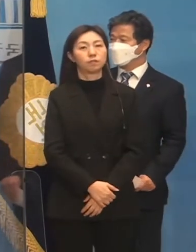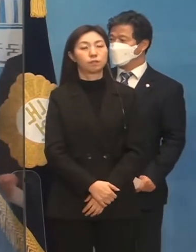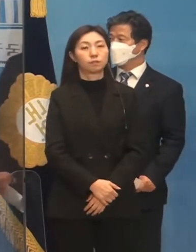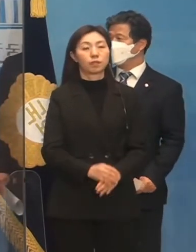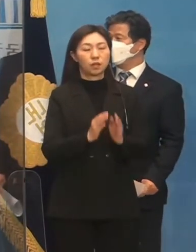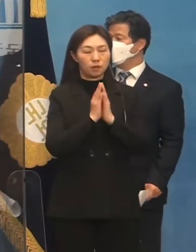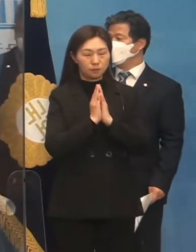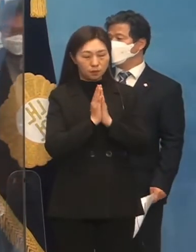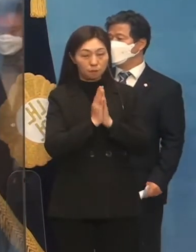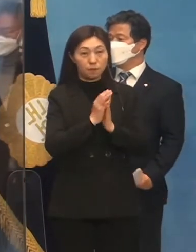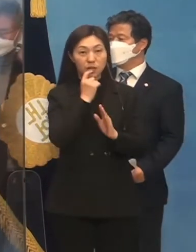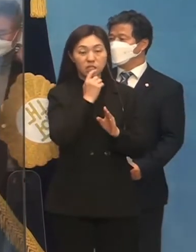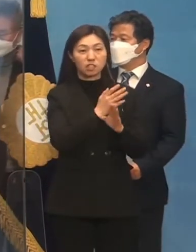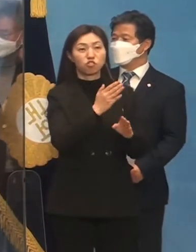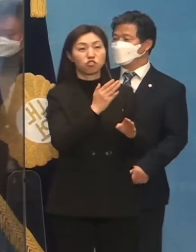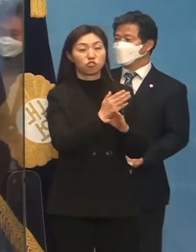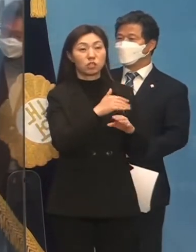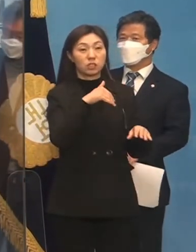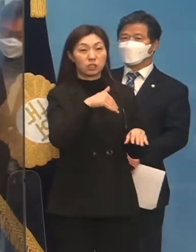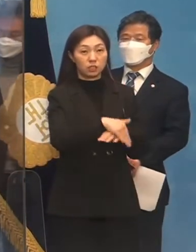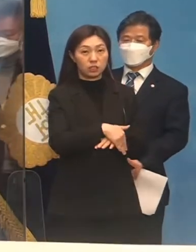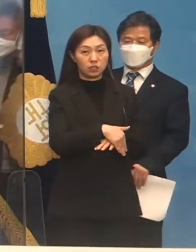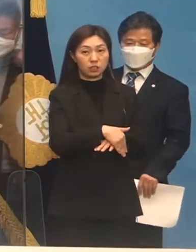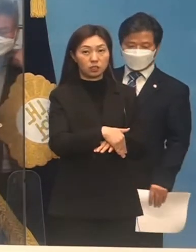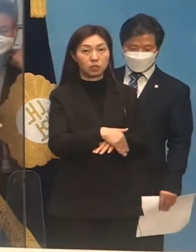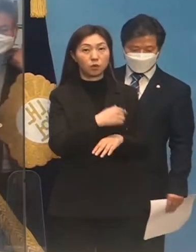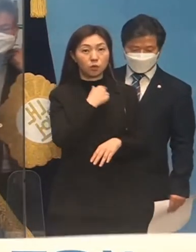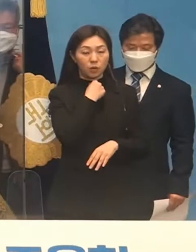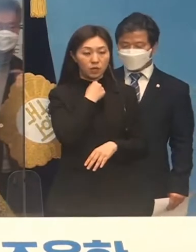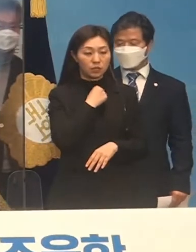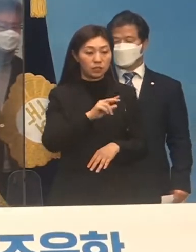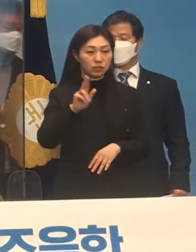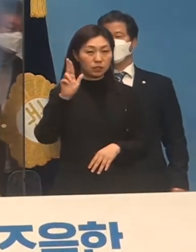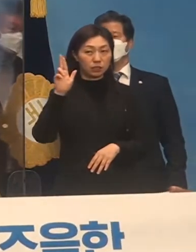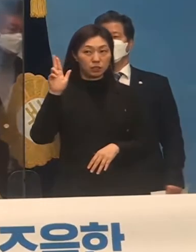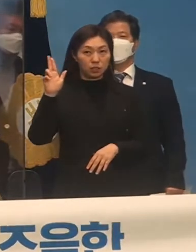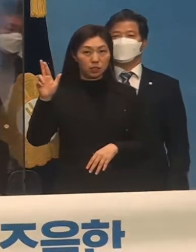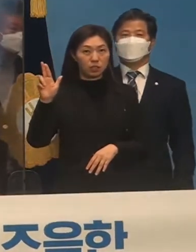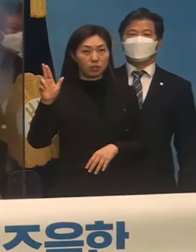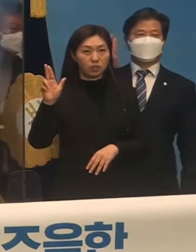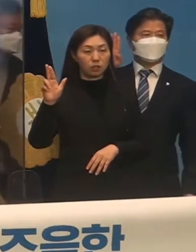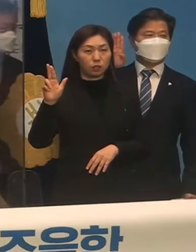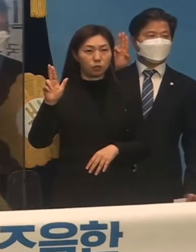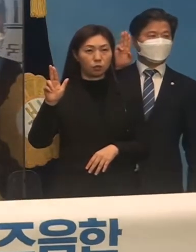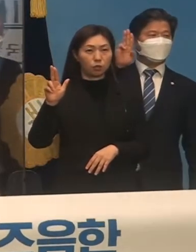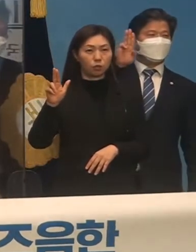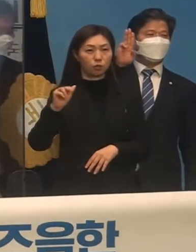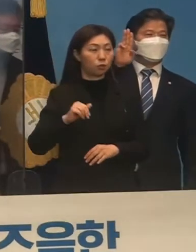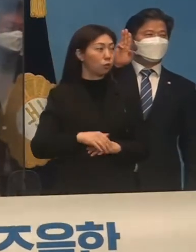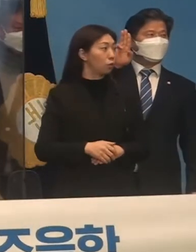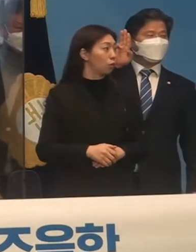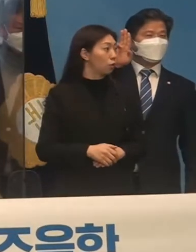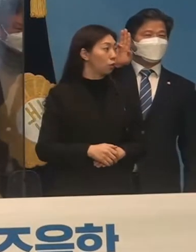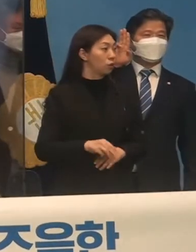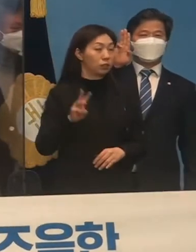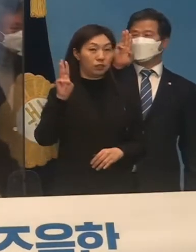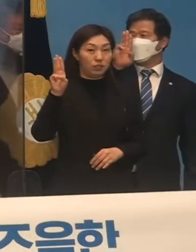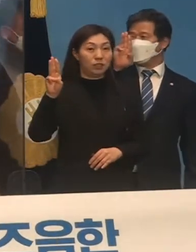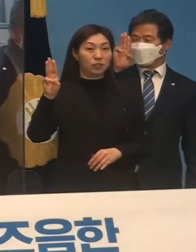미얀마 민주주의를 상징하는 이 세 손가락 경례로 오늘 기자회견을 마무리하도록 하겠습니다. 다들 앞으로.